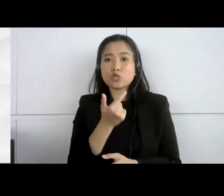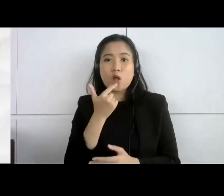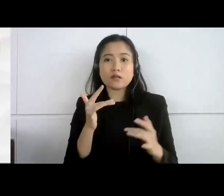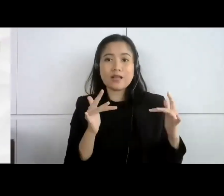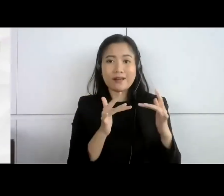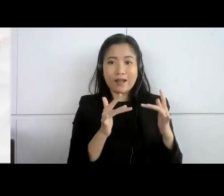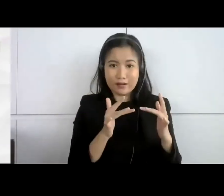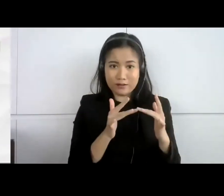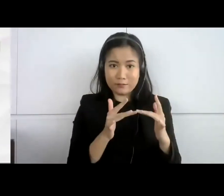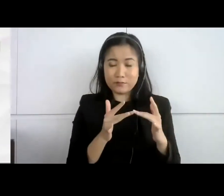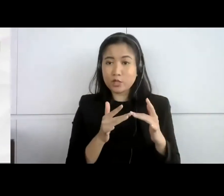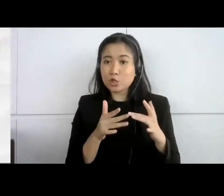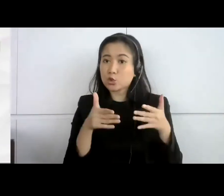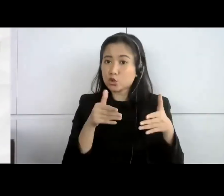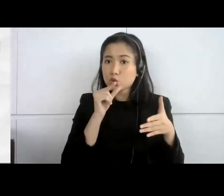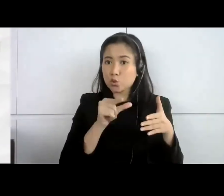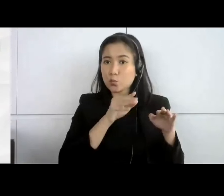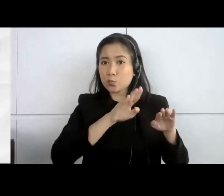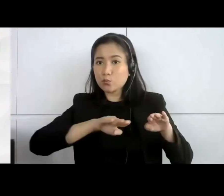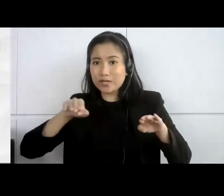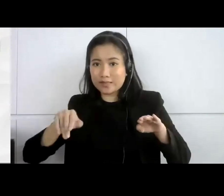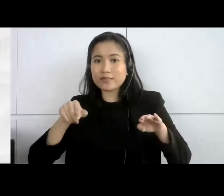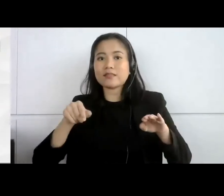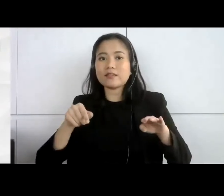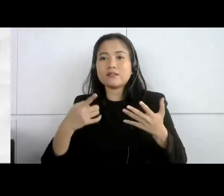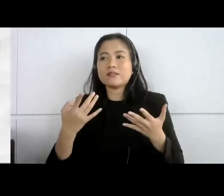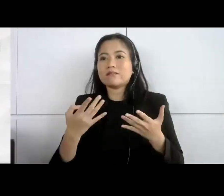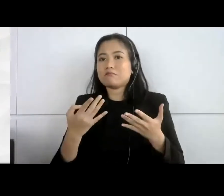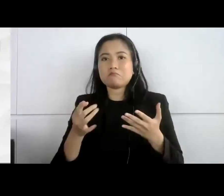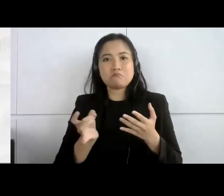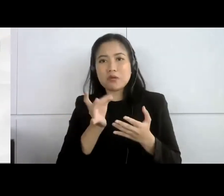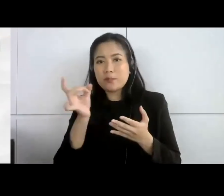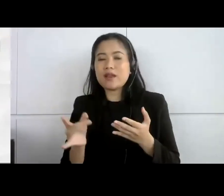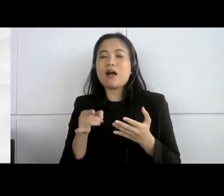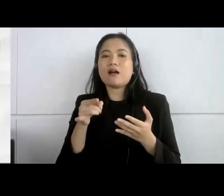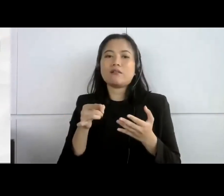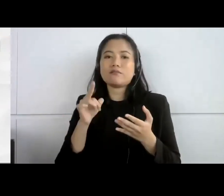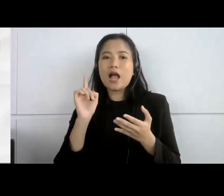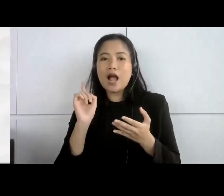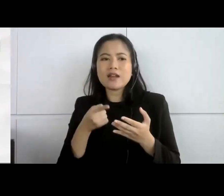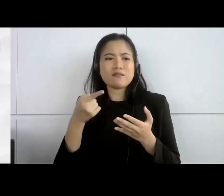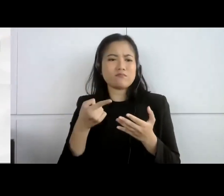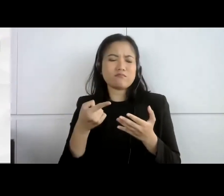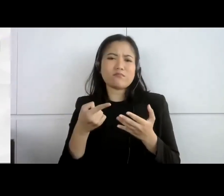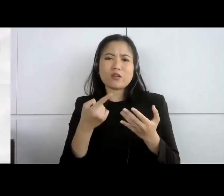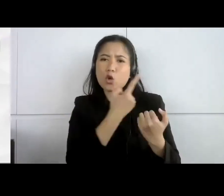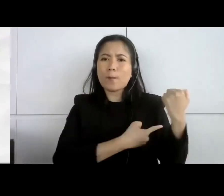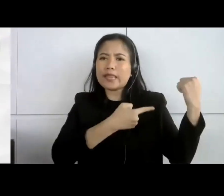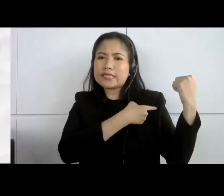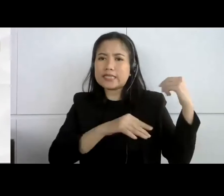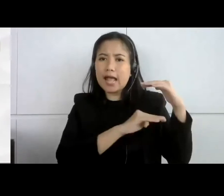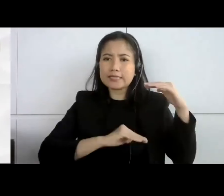peserta didik atas. Ketercapaian kompetensi dasar bervariasi